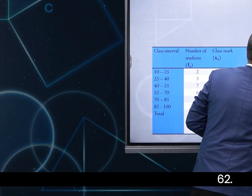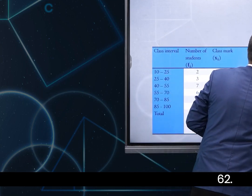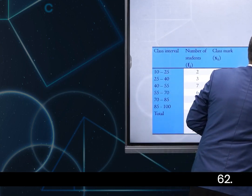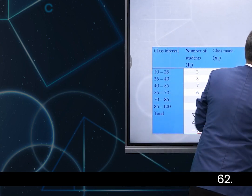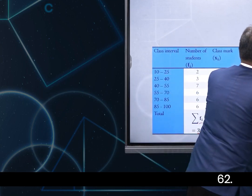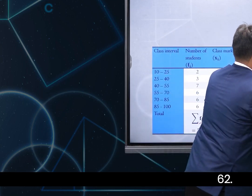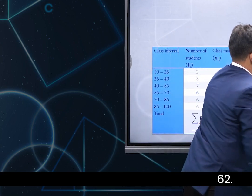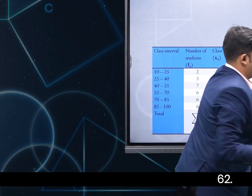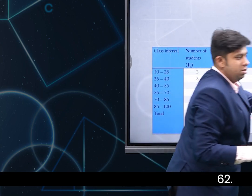ஈடு 62.